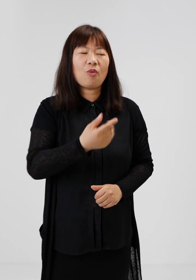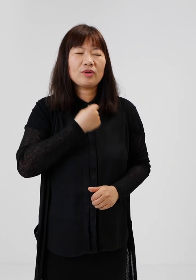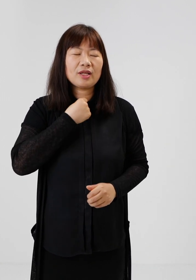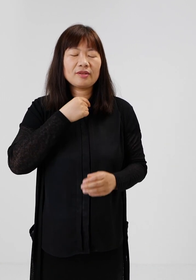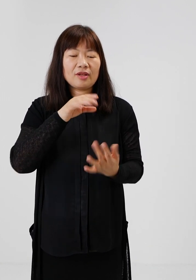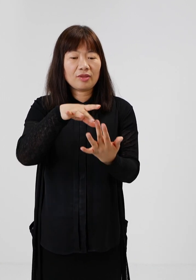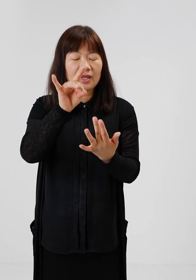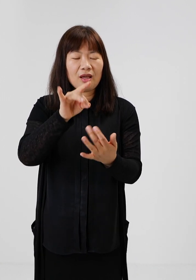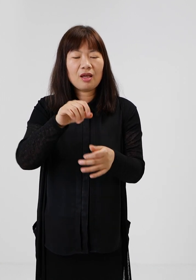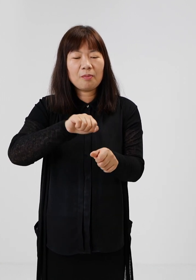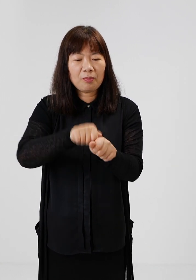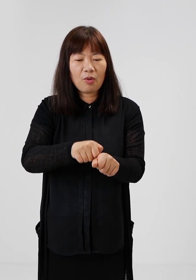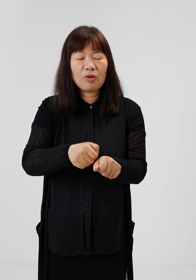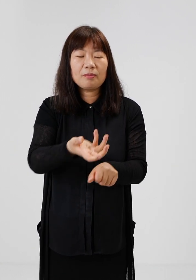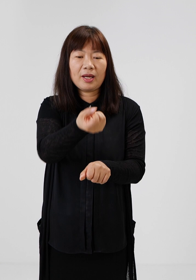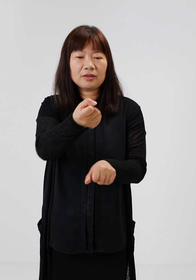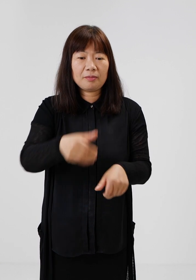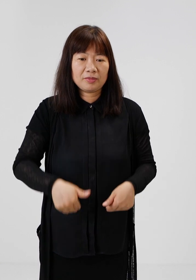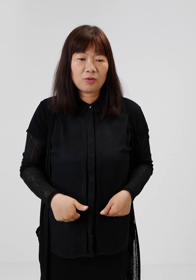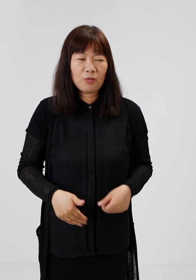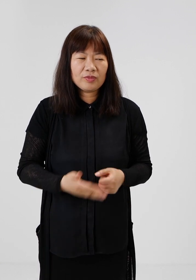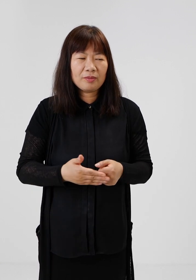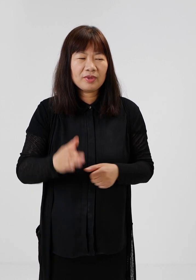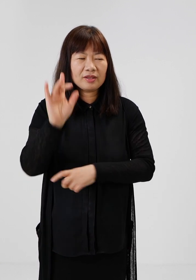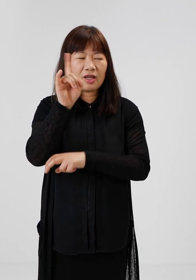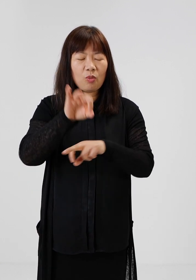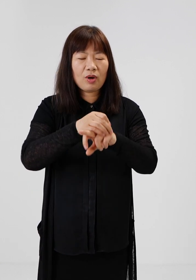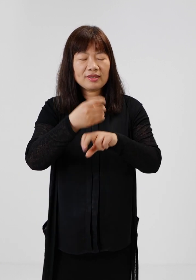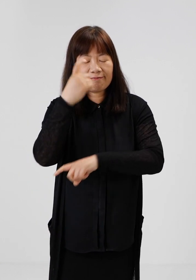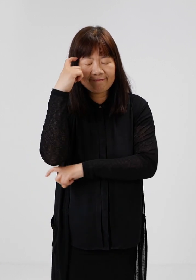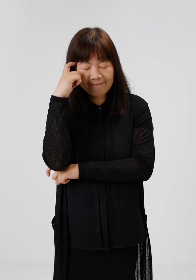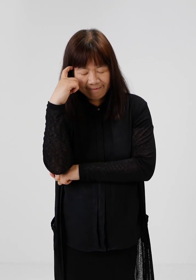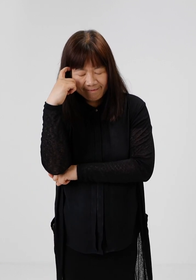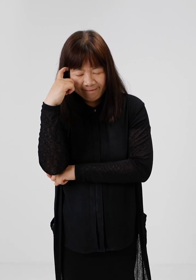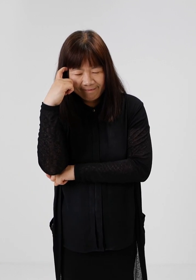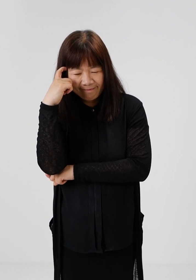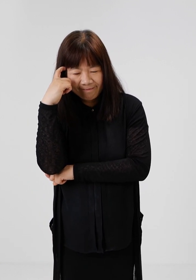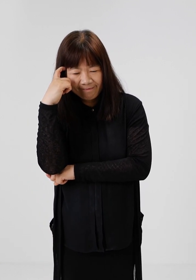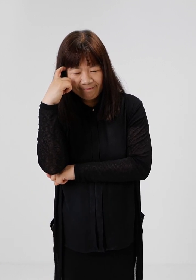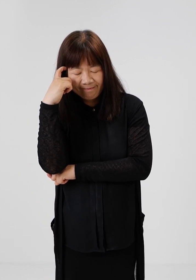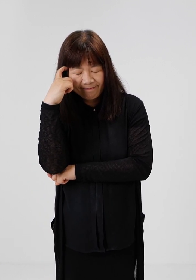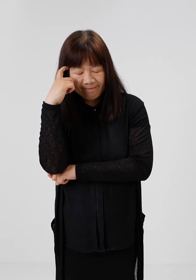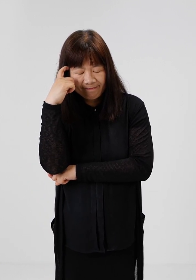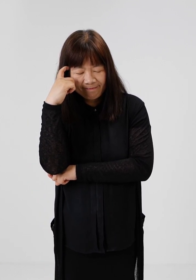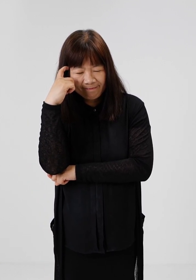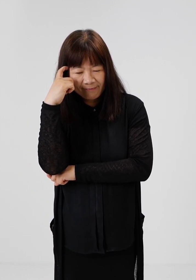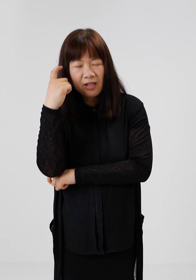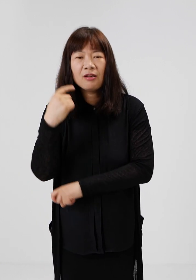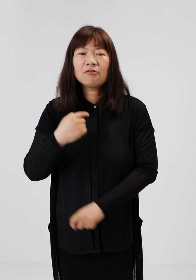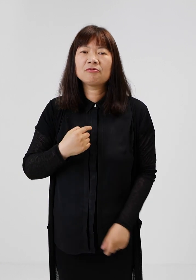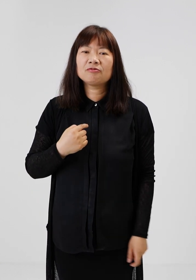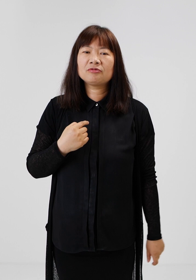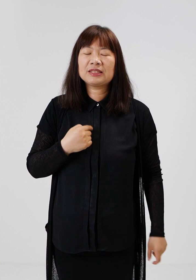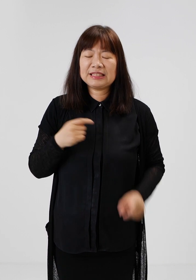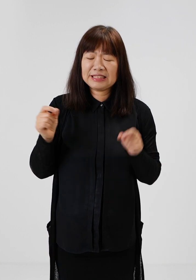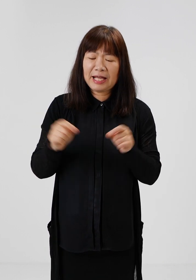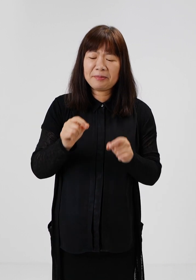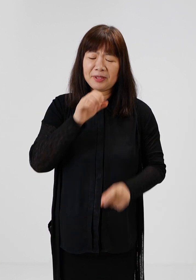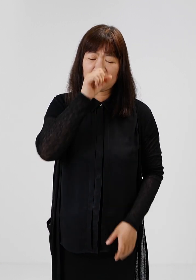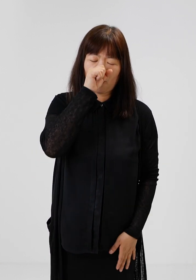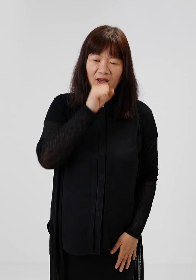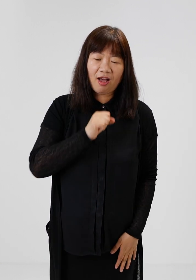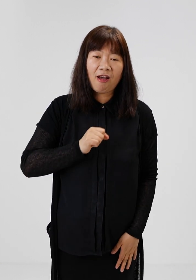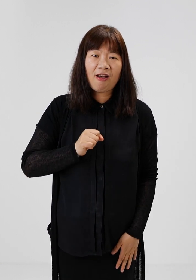벌은 받아야 돼. 다윗이 궁리를 하다가 뭐 어쨌든 그래도 짧은 게